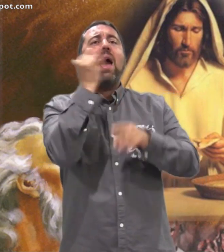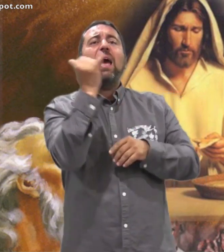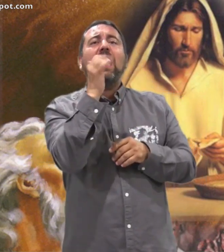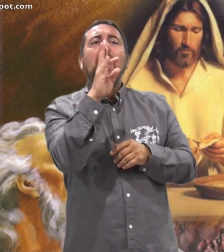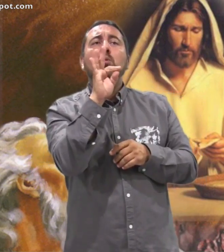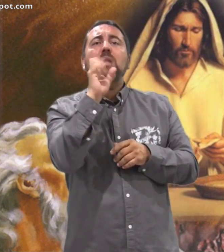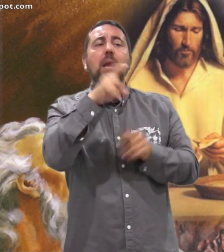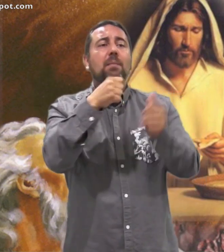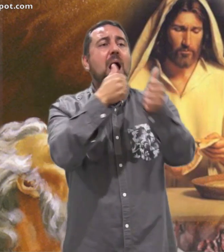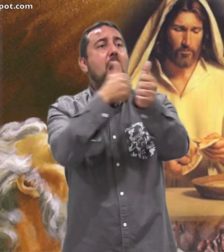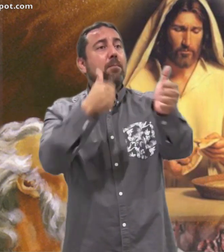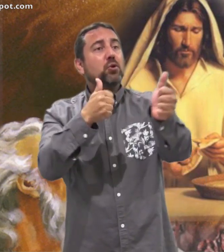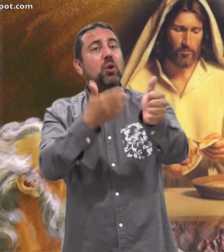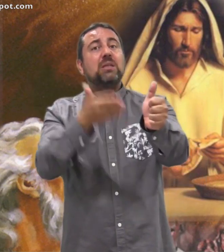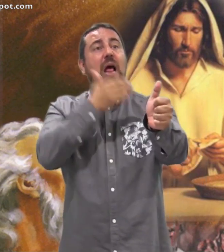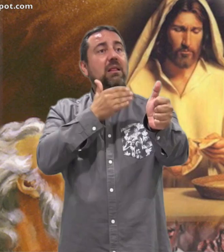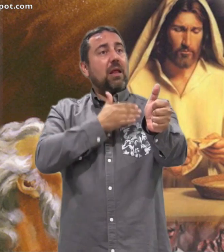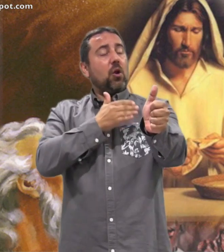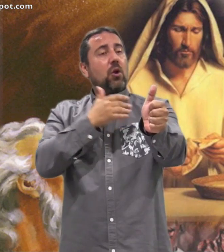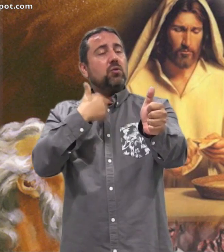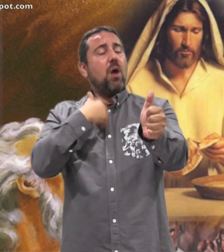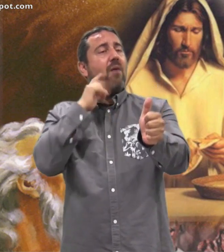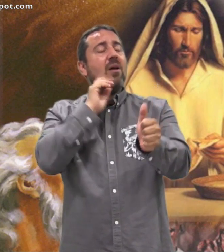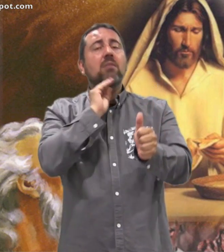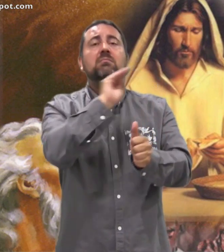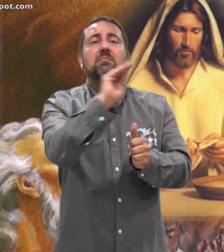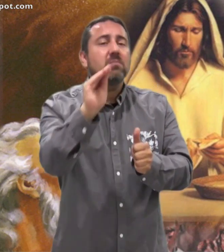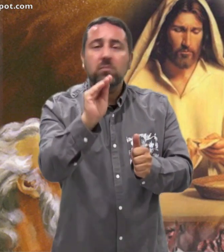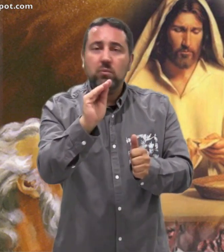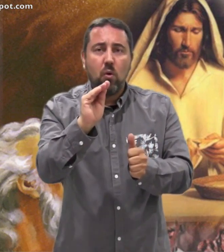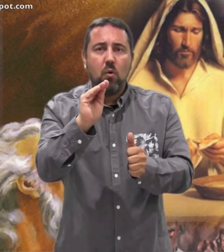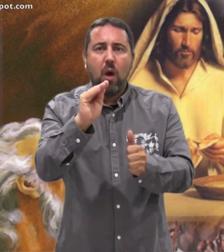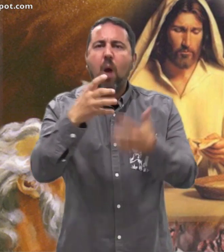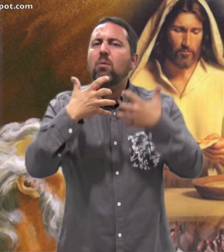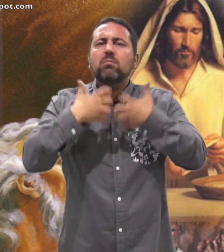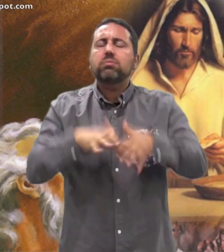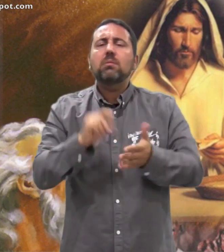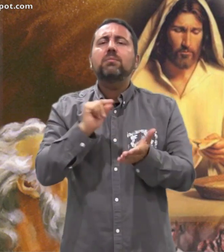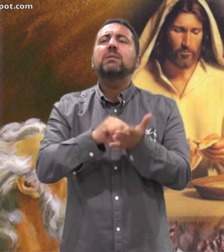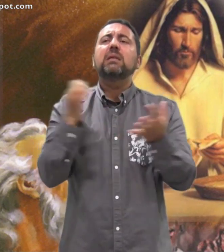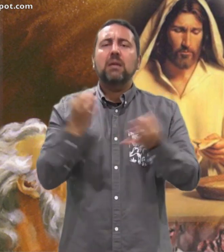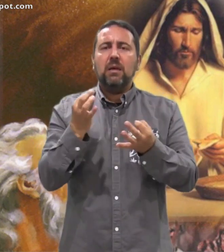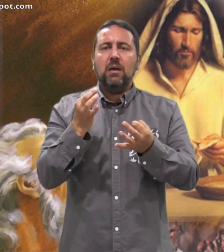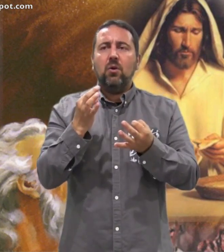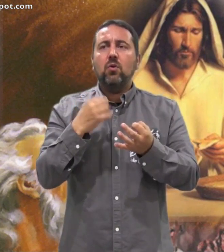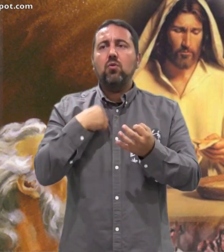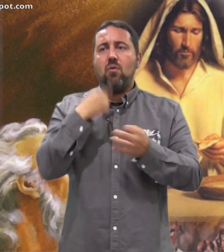con hombres ni subí a Jerusalén a ver a los apóstoles anteriores a mí, sino que